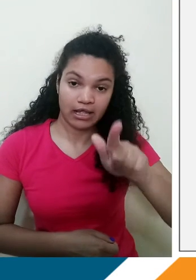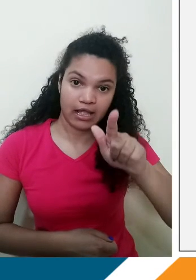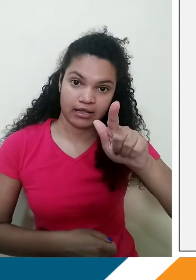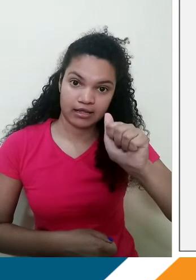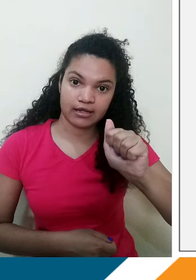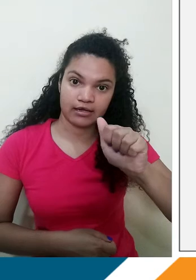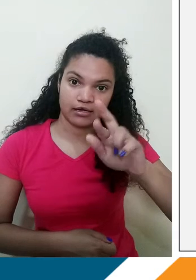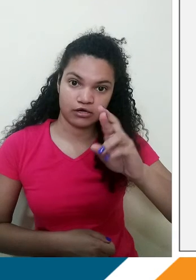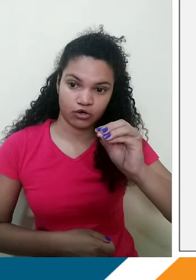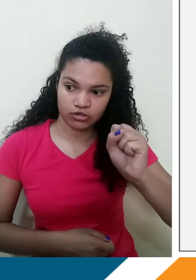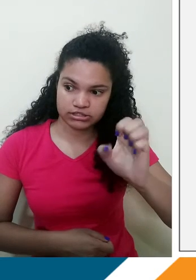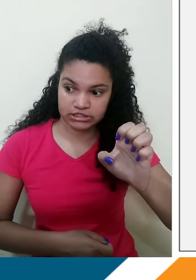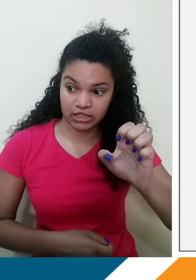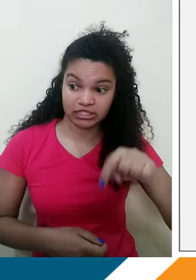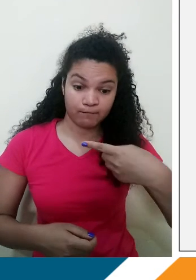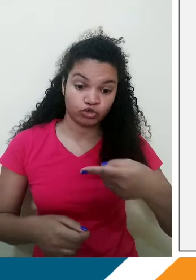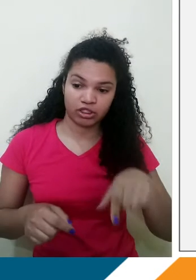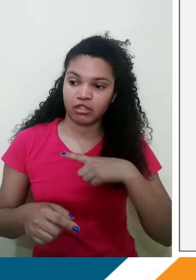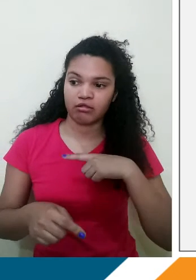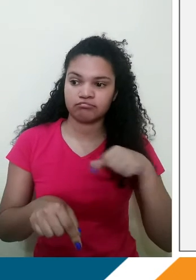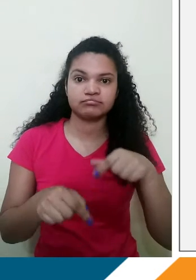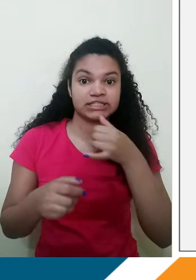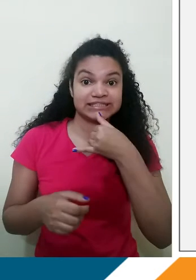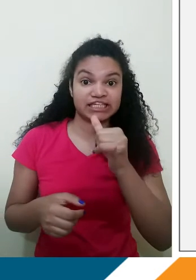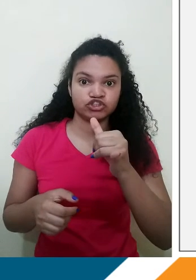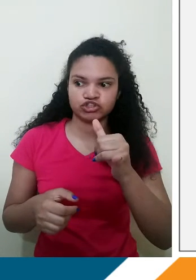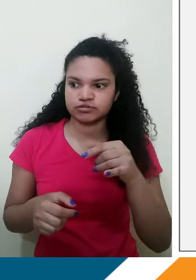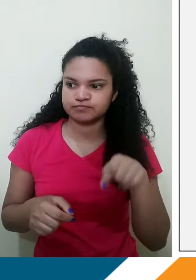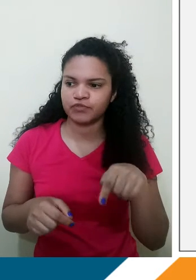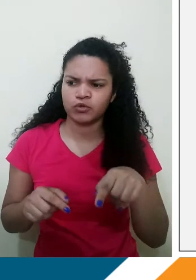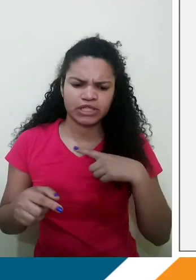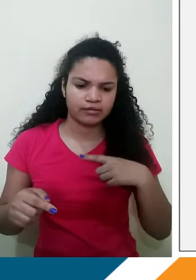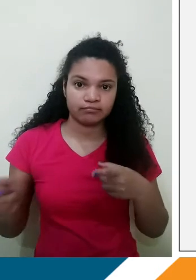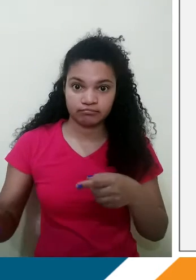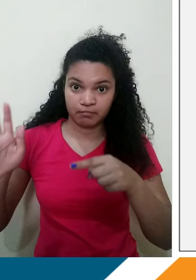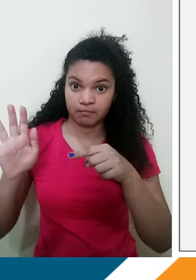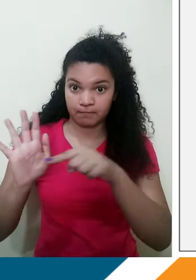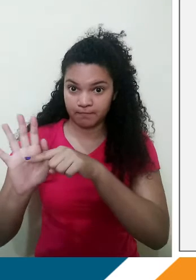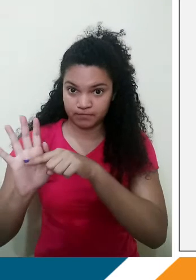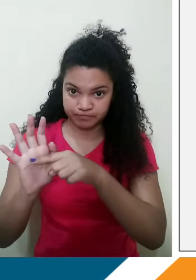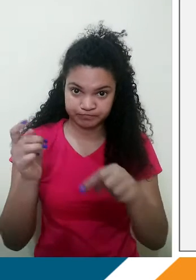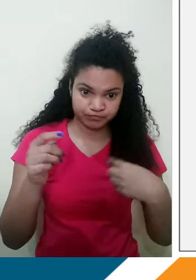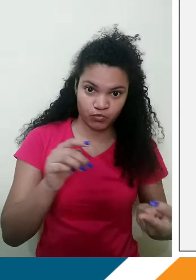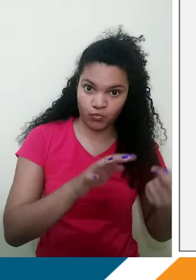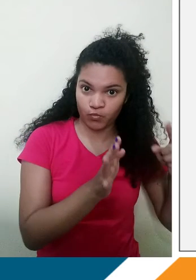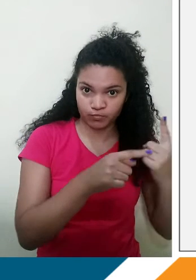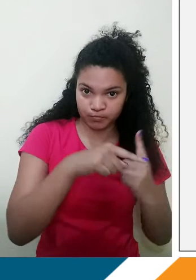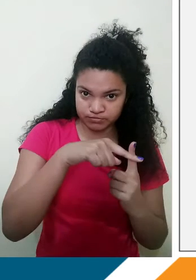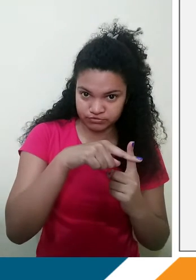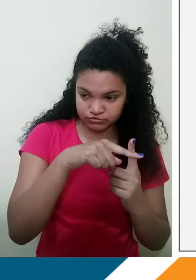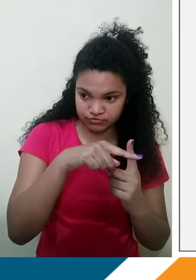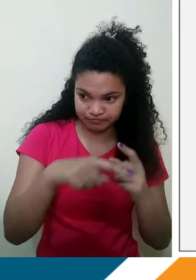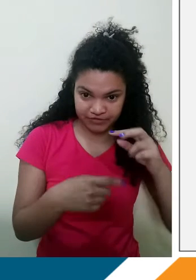polo negativo e um polo positivo. As amostras de DNA são colocadas próximas ao polo negativo. Como o DNA